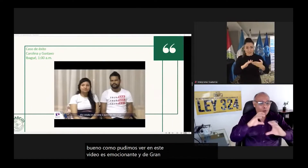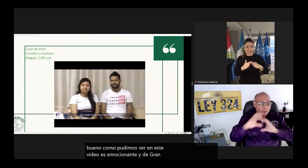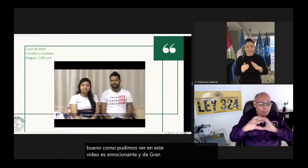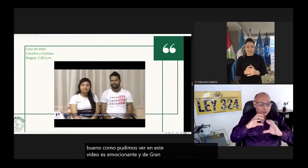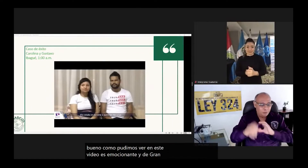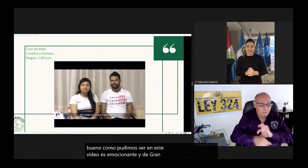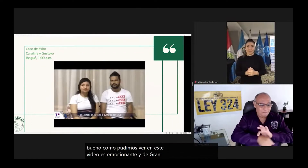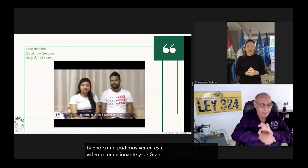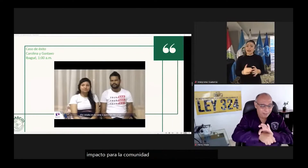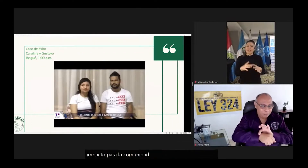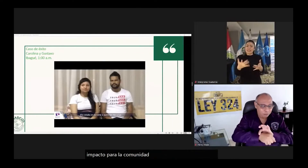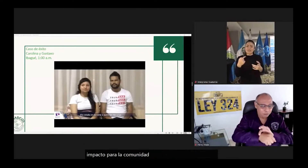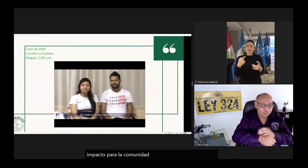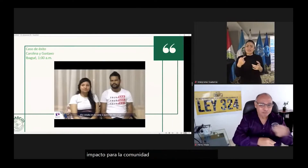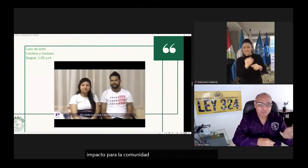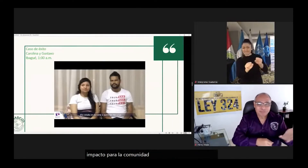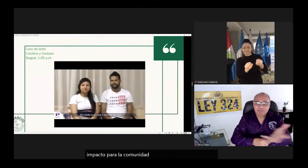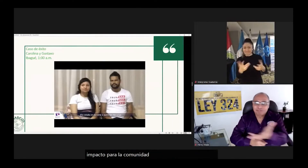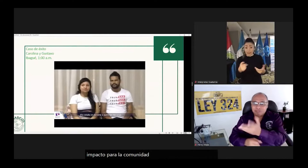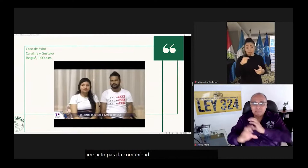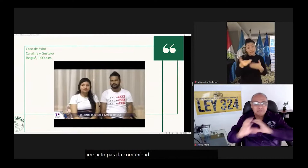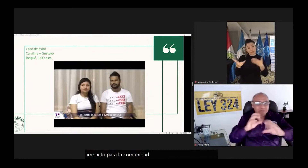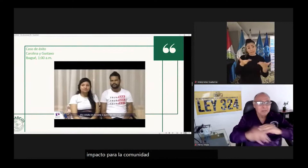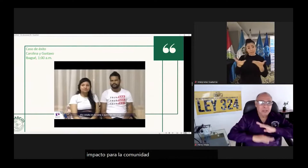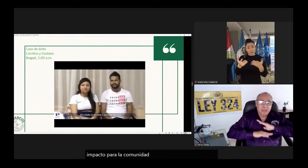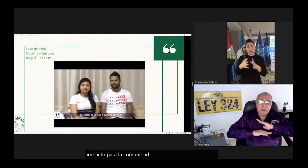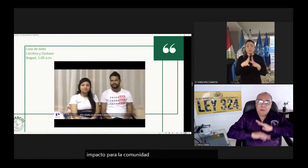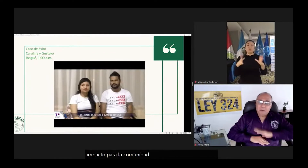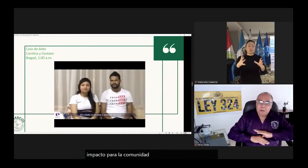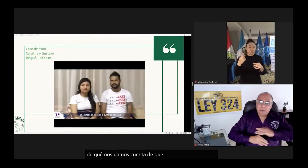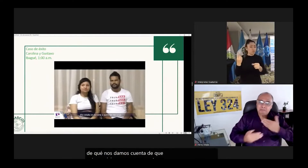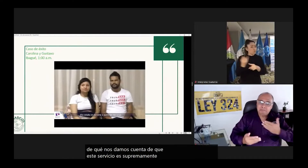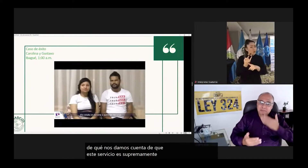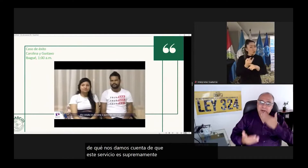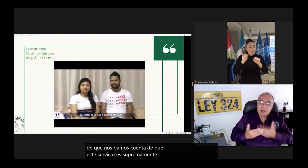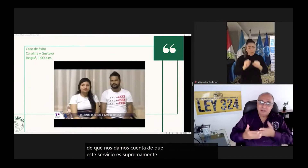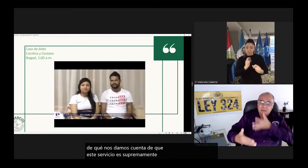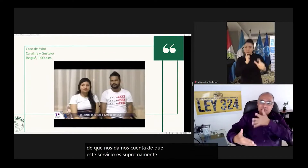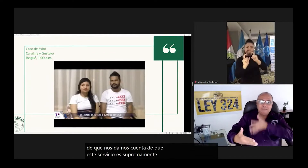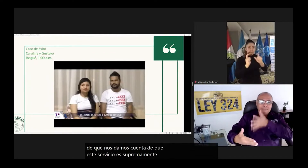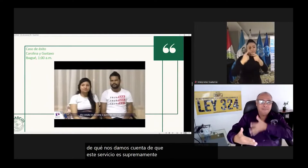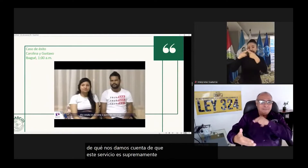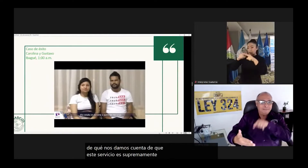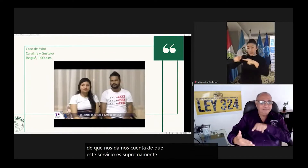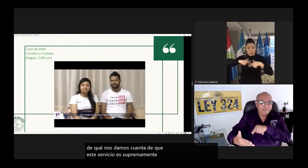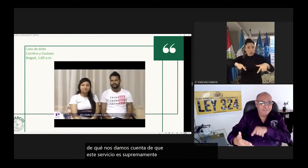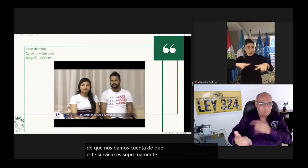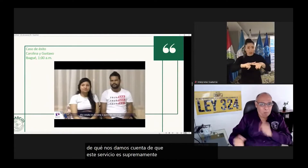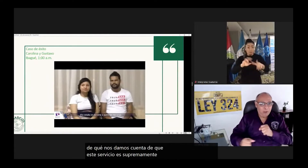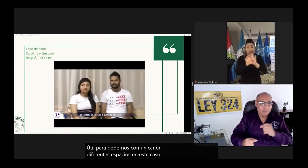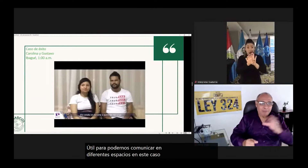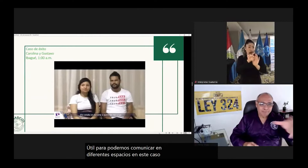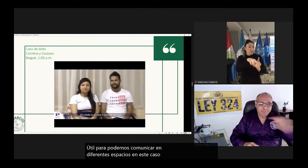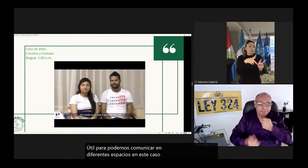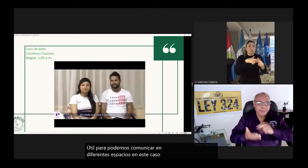¿De qué nos damos cuenta? De que este servicio es supremamente útil para podernos comunicar en diferentes espacios, en este caso, en un entorno